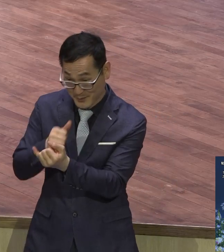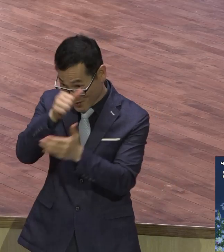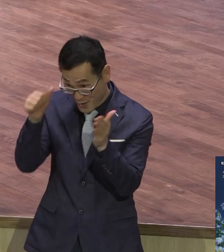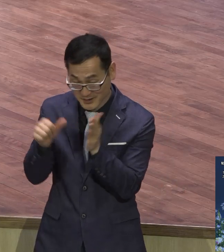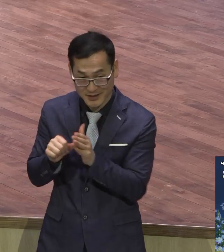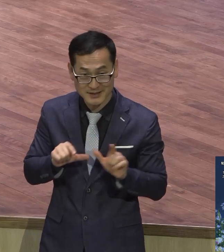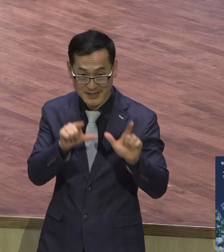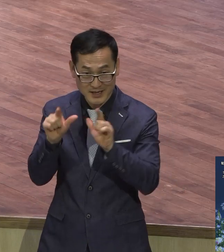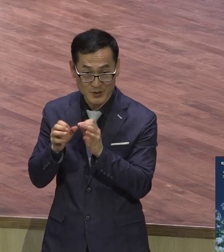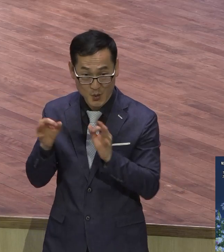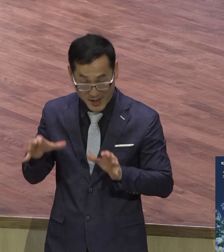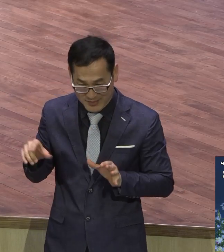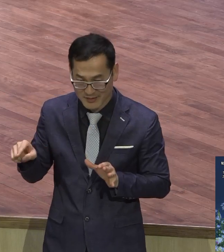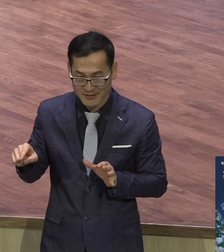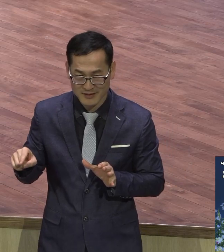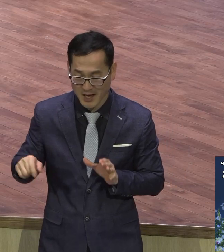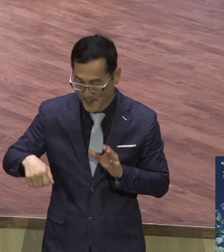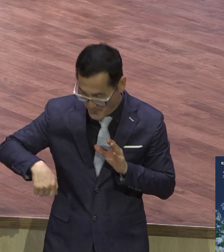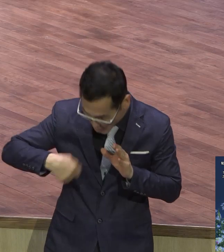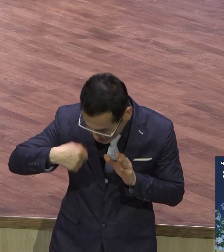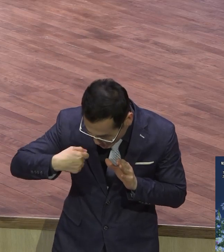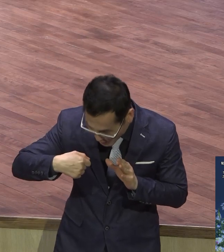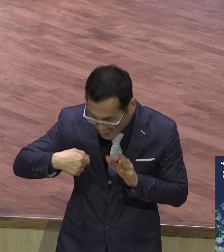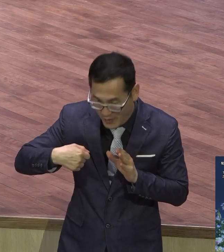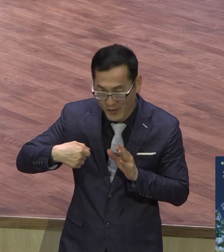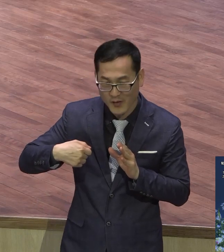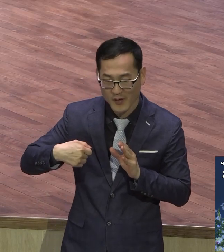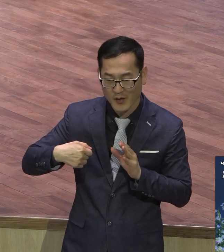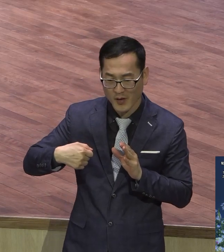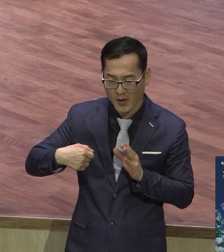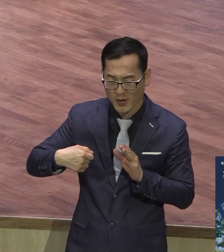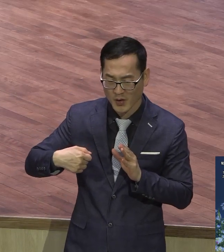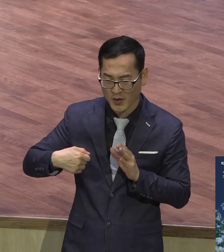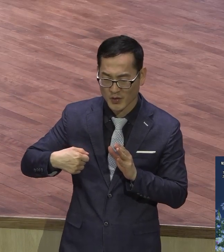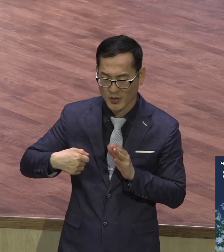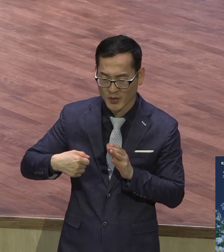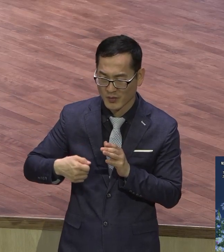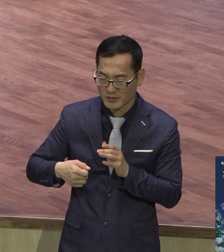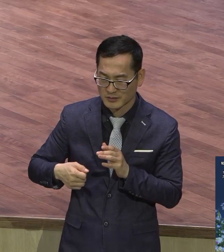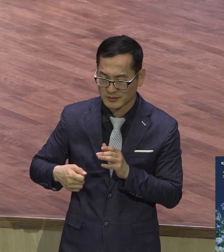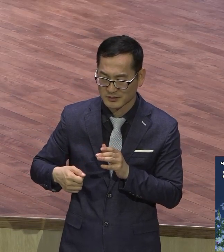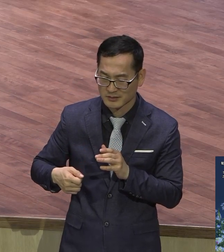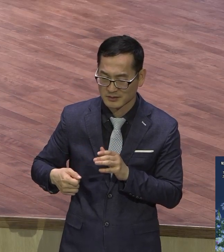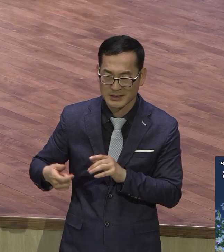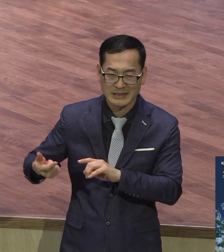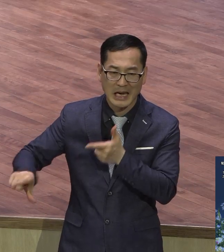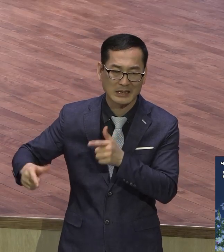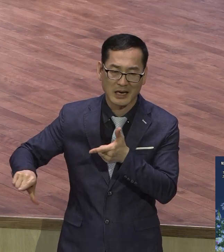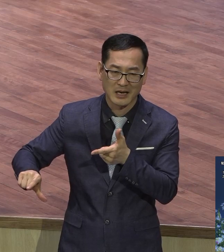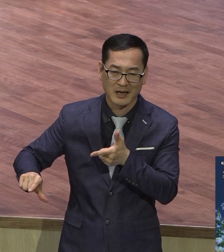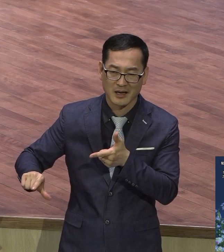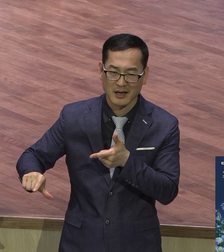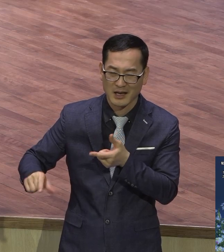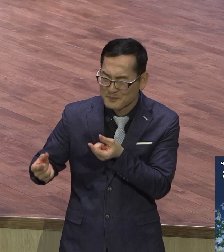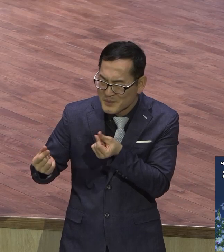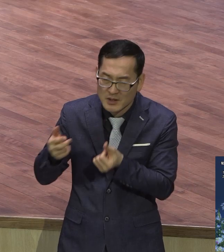먹는 것부터 시작해서 모든 게 다 다 반대예요. 반대예요.